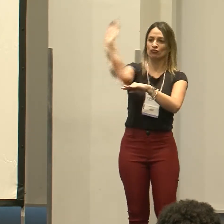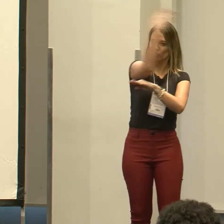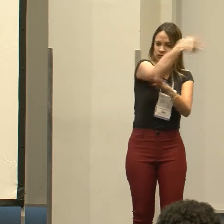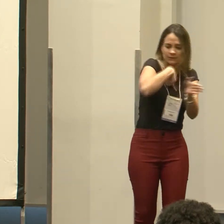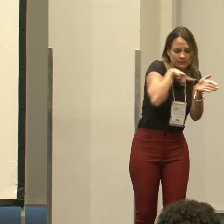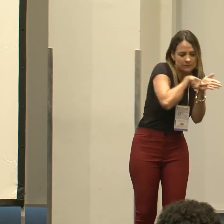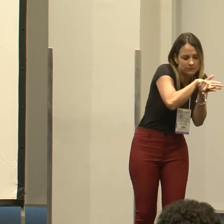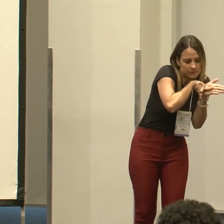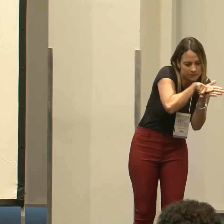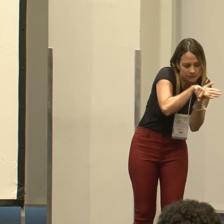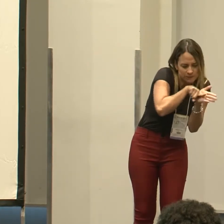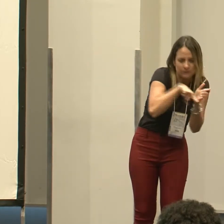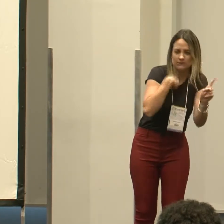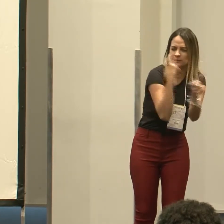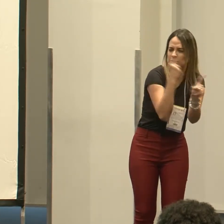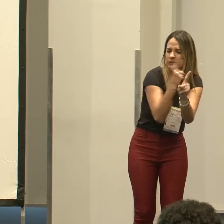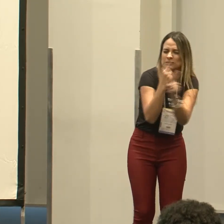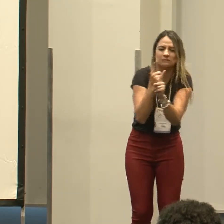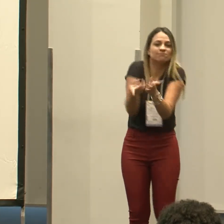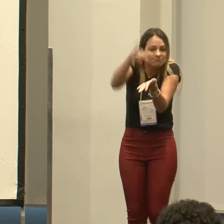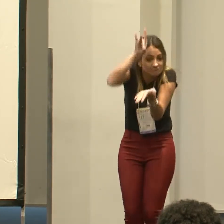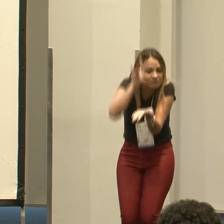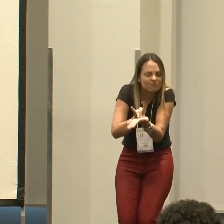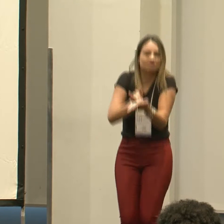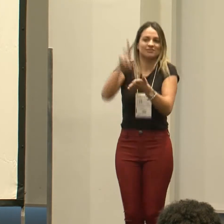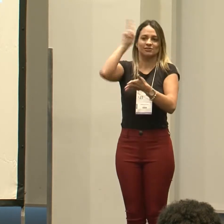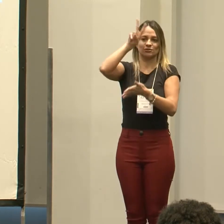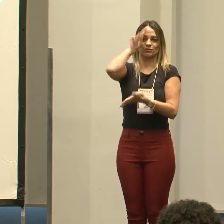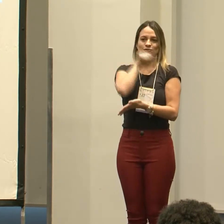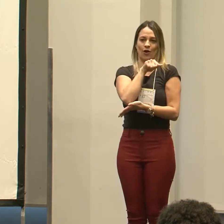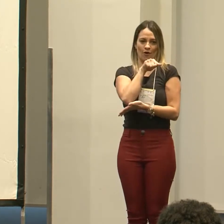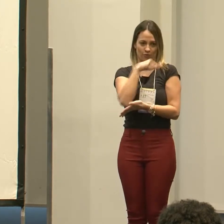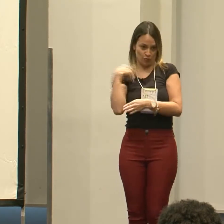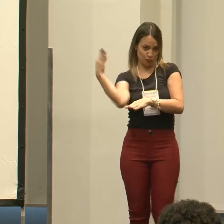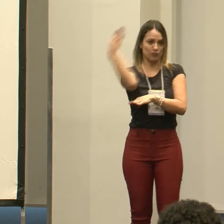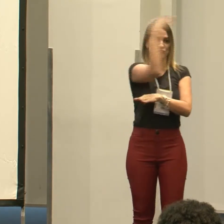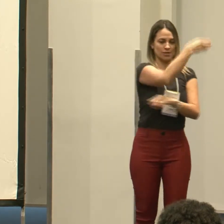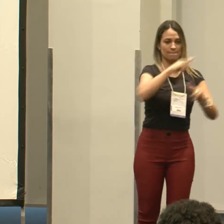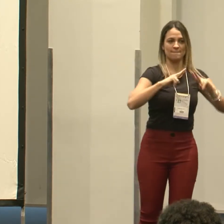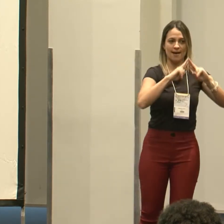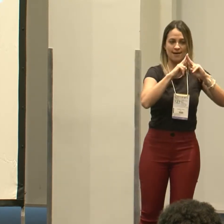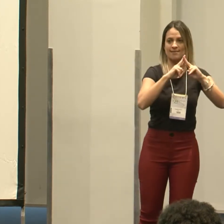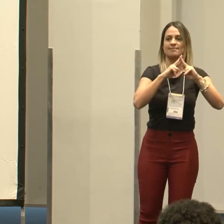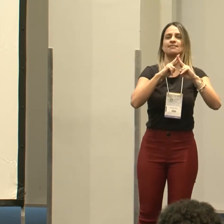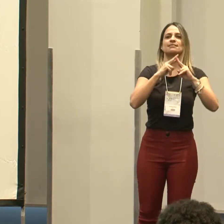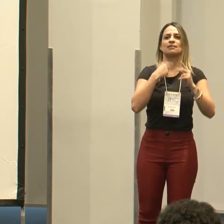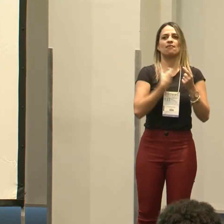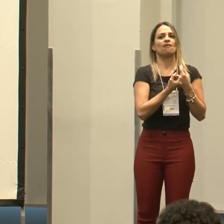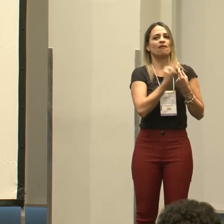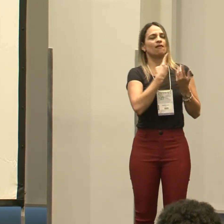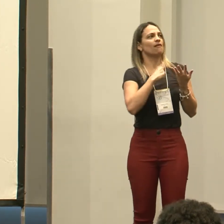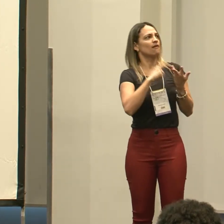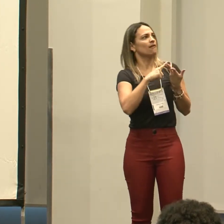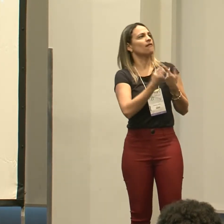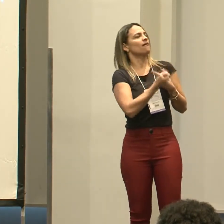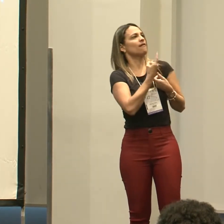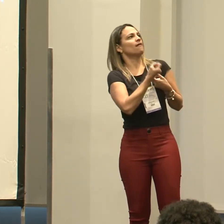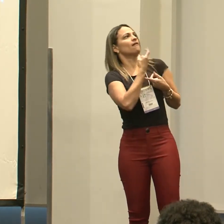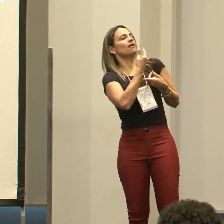do instituto. Eu estive lá no instituto fazendo a minha pesquisa e descobrindo a origem dessa história,